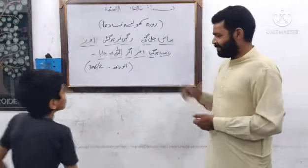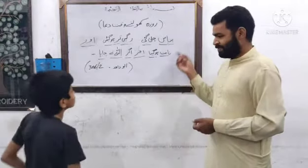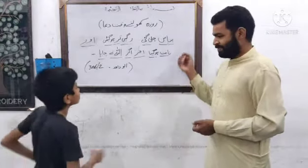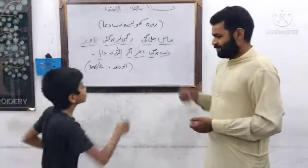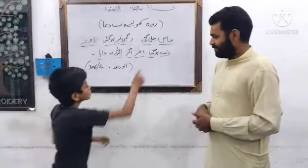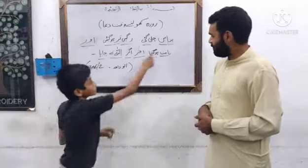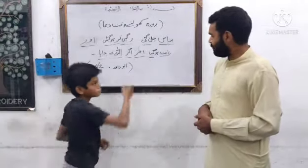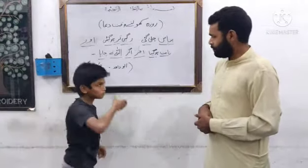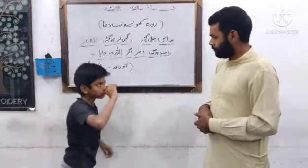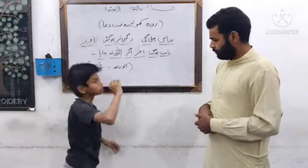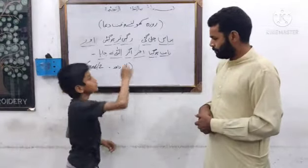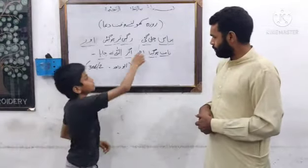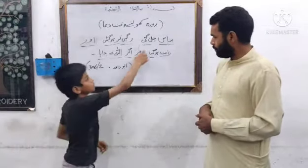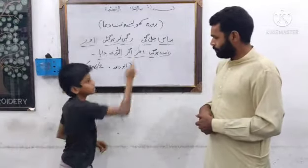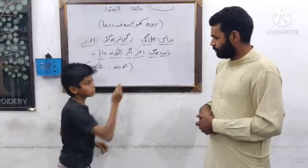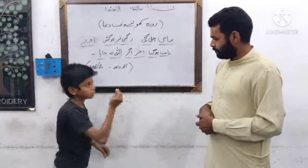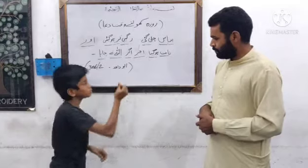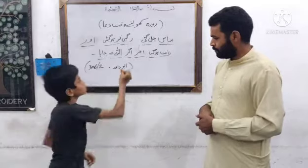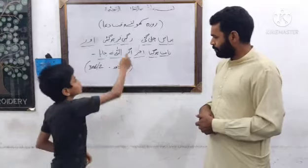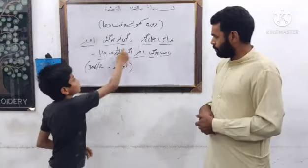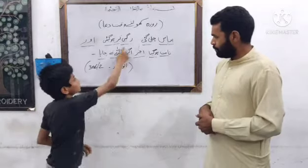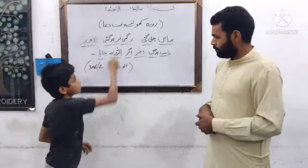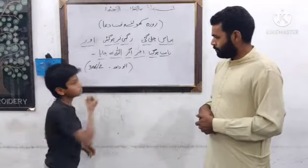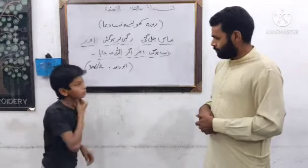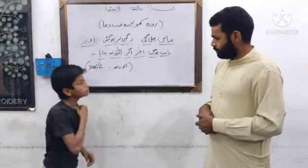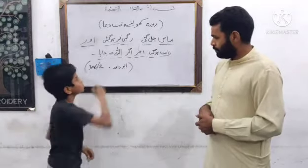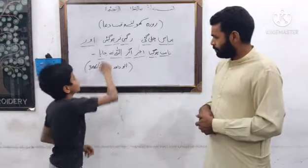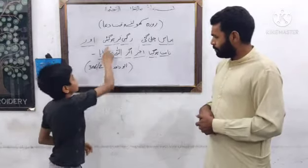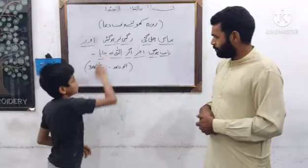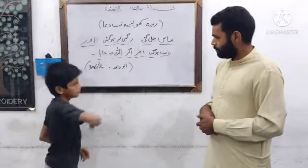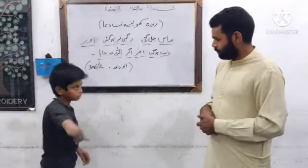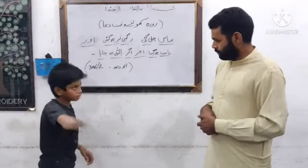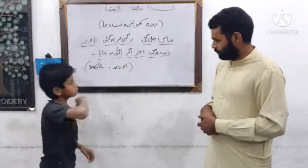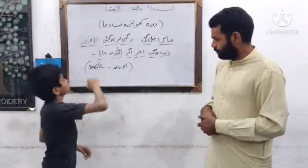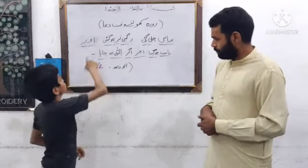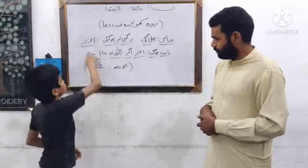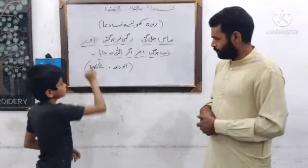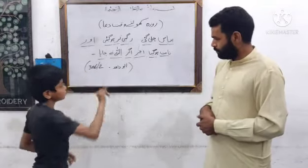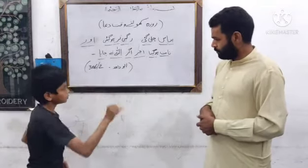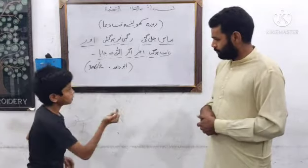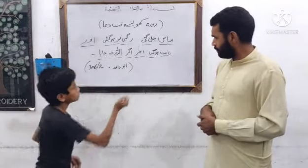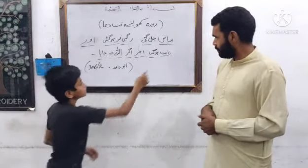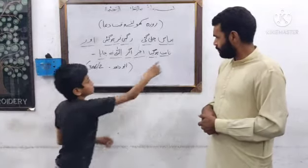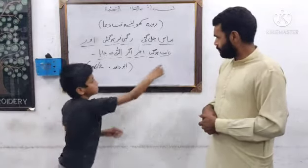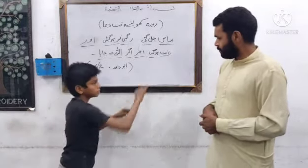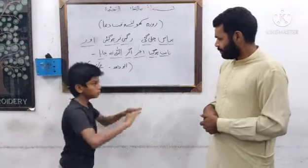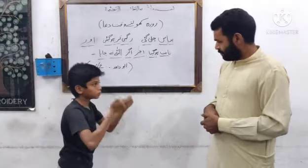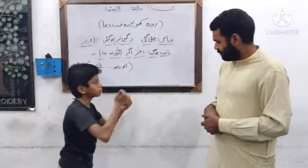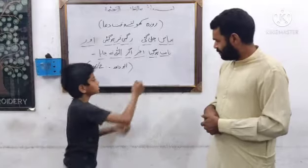ये बच्चा ध्यान करेगा, प्यास चली गई, रगें तार हो गई और साबित हो